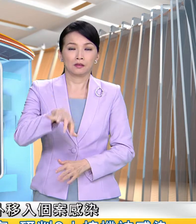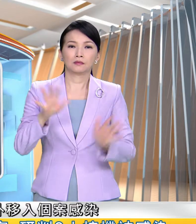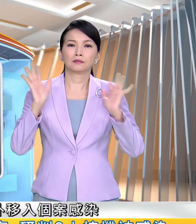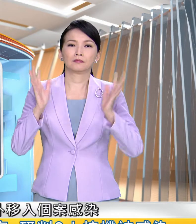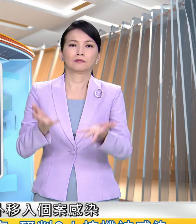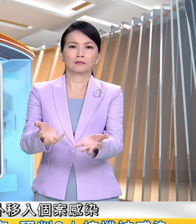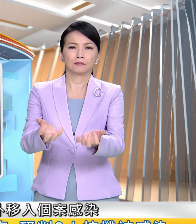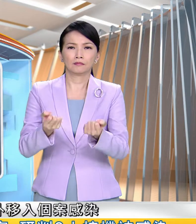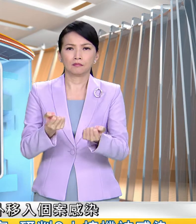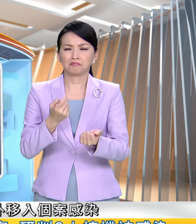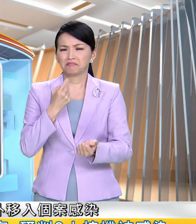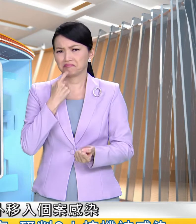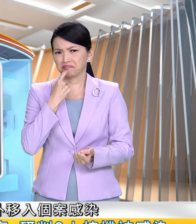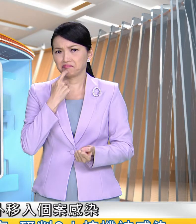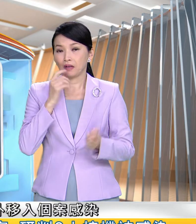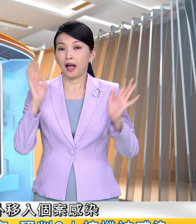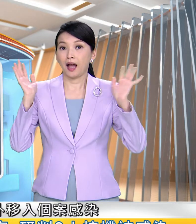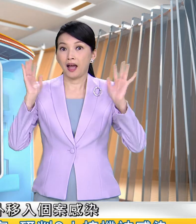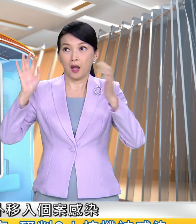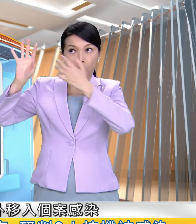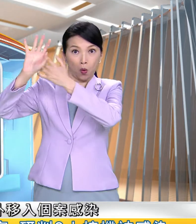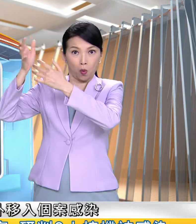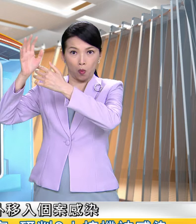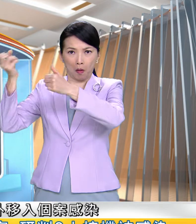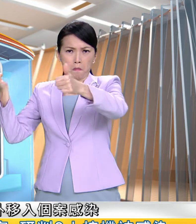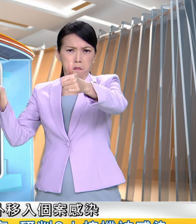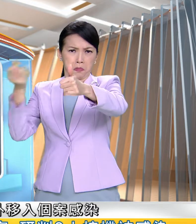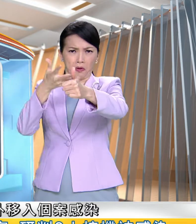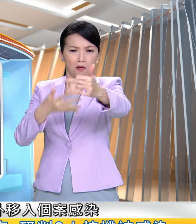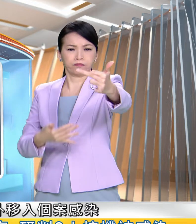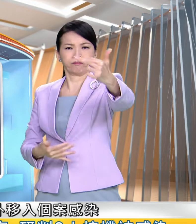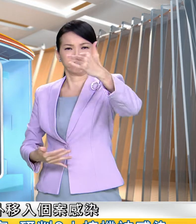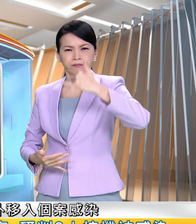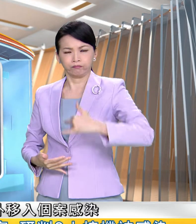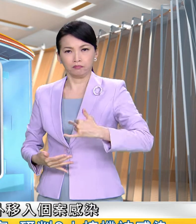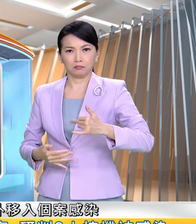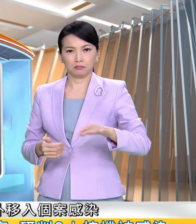判是车程中被境外移入的个案所感染。